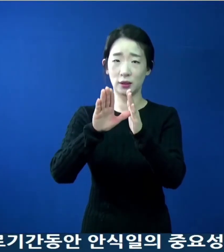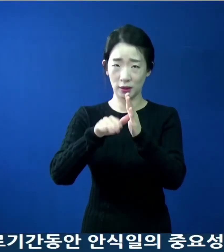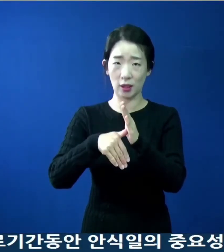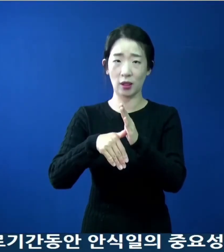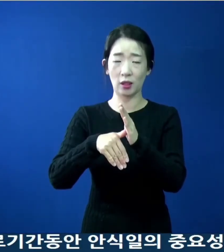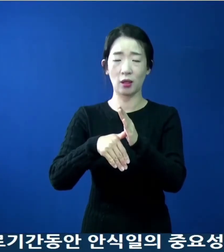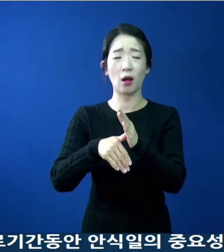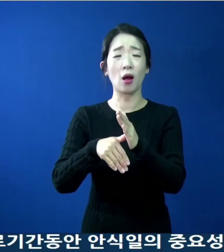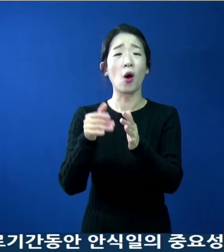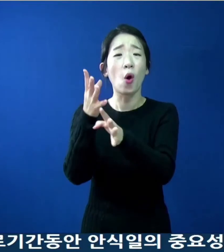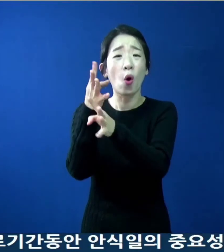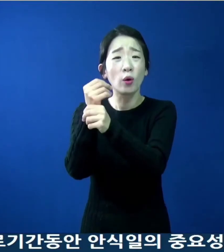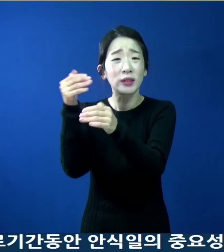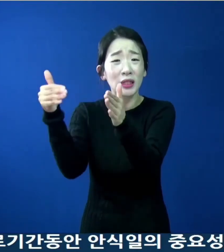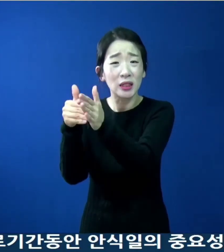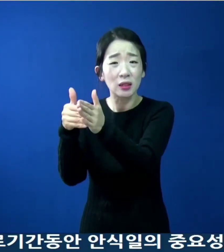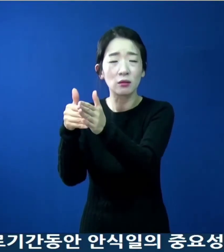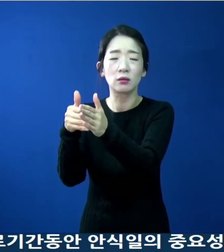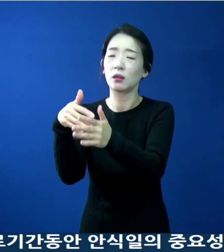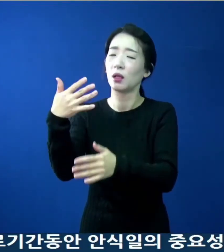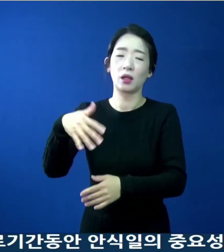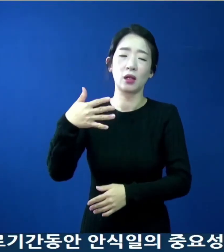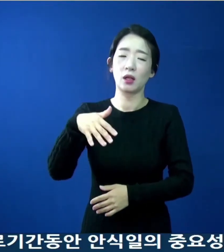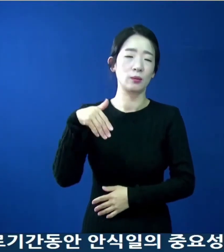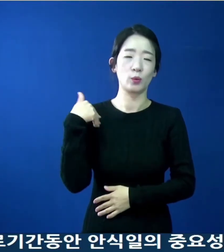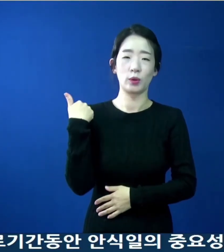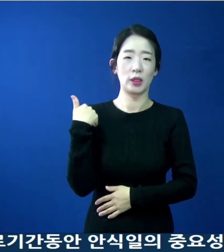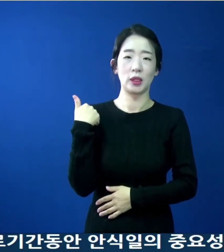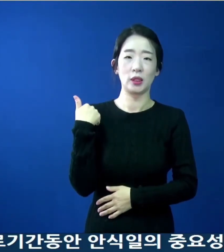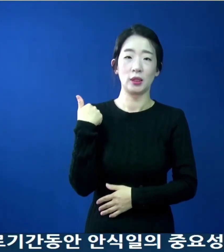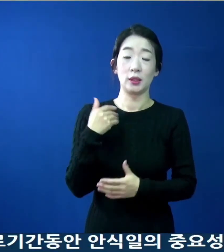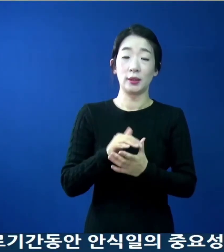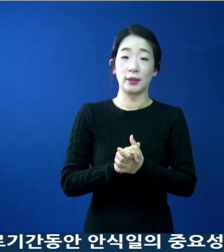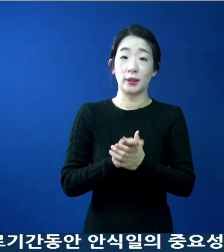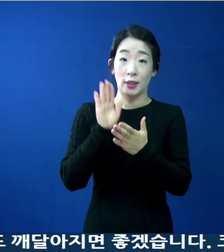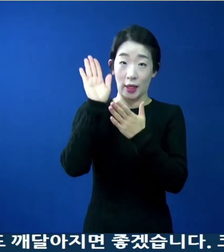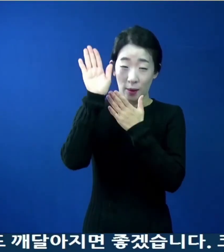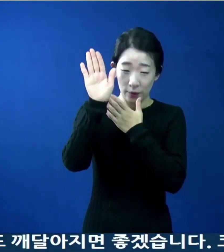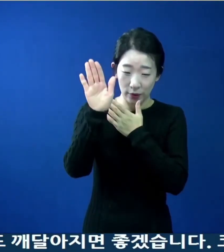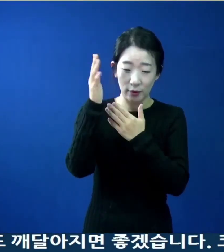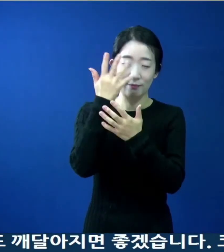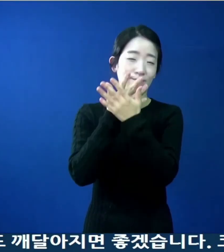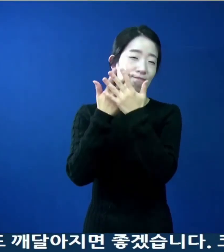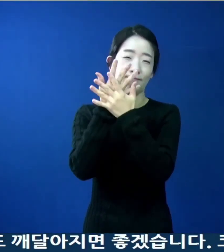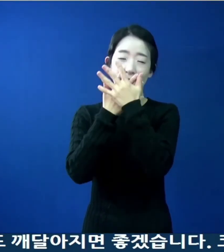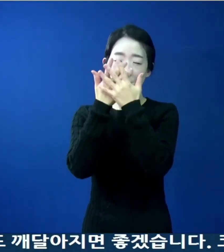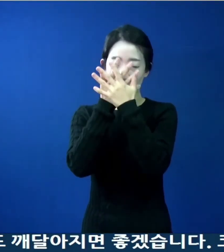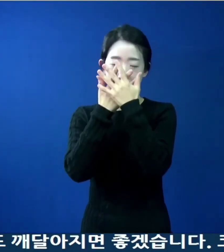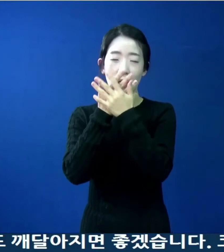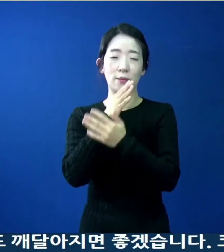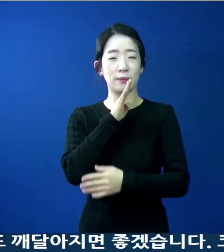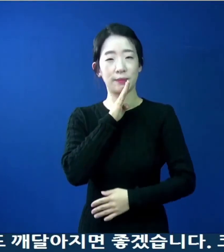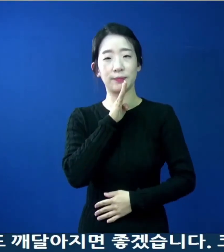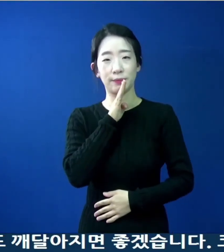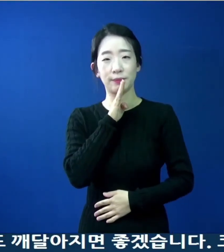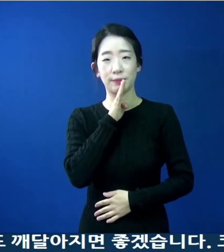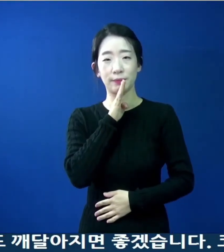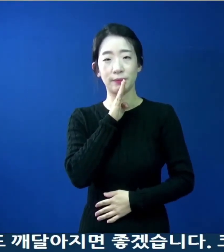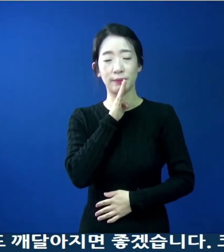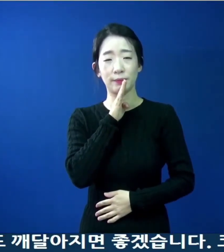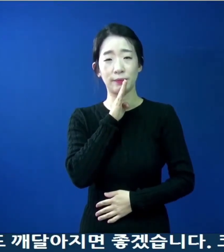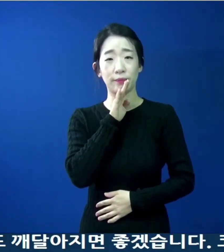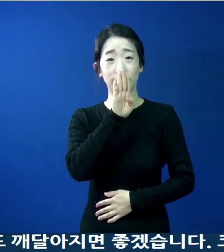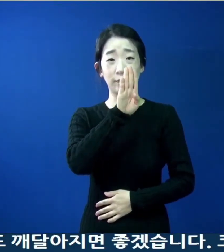얼마 갈지 모르겠습니다. 어떻게 정리될지도 앞을 내다보기 난감합니다.